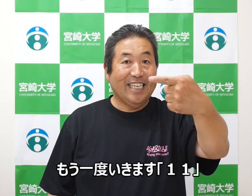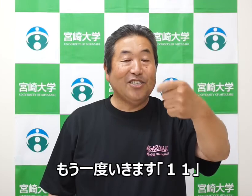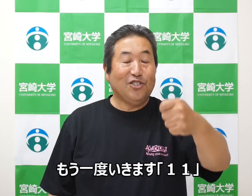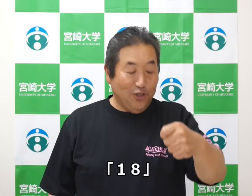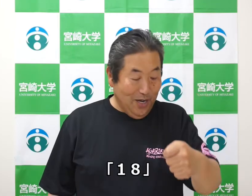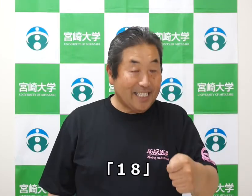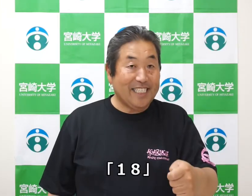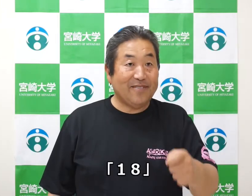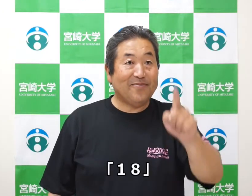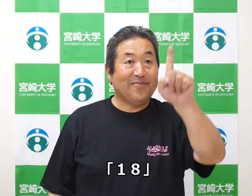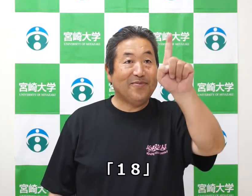11、18、